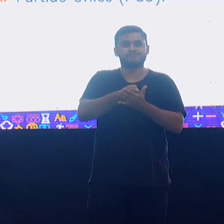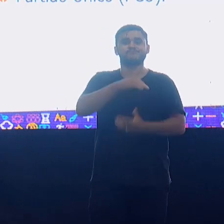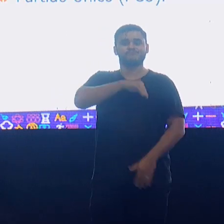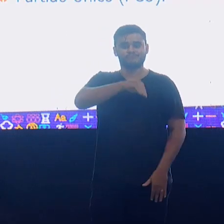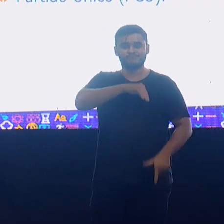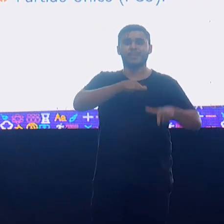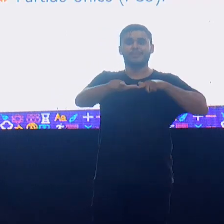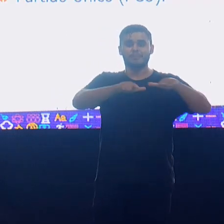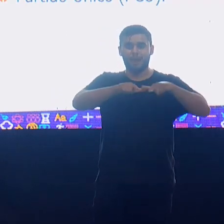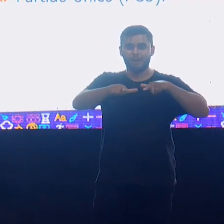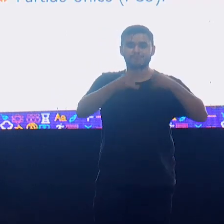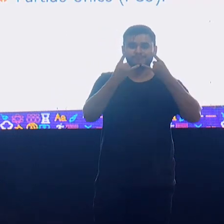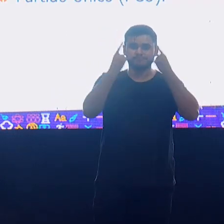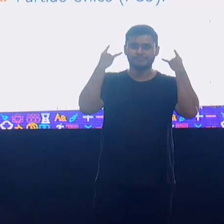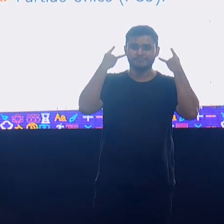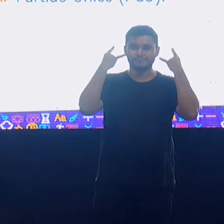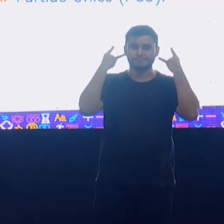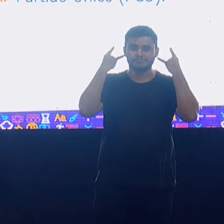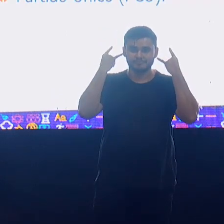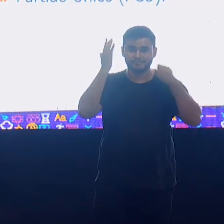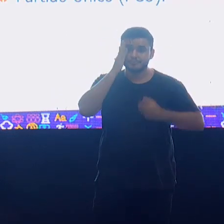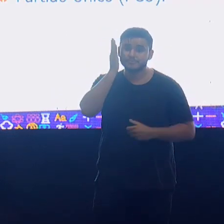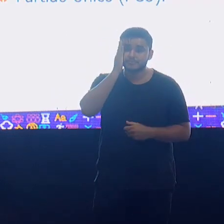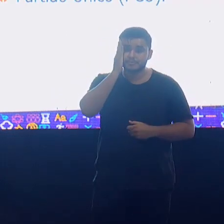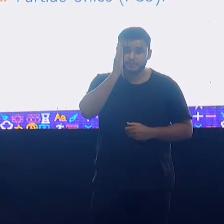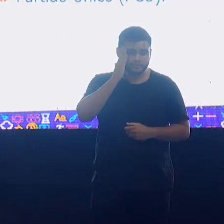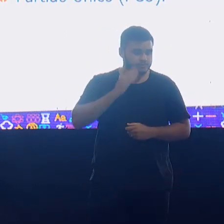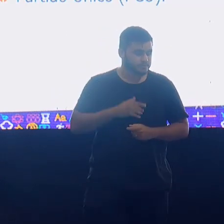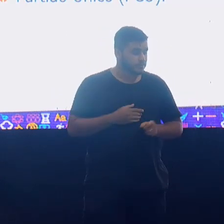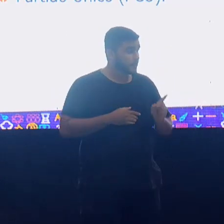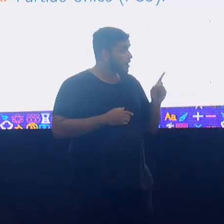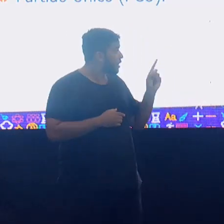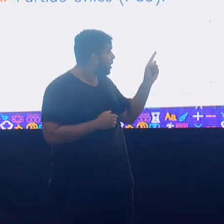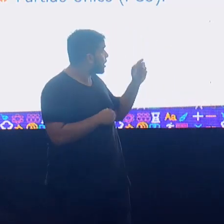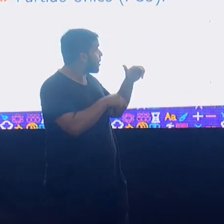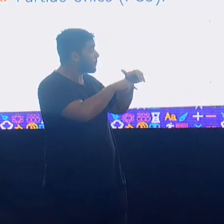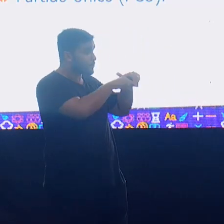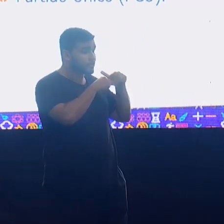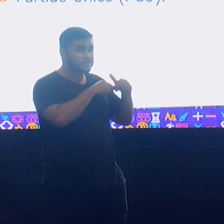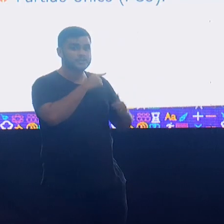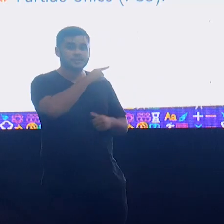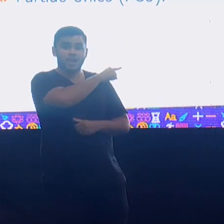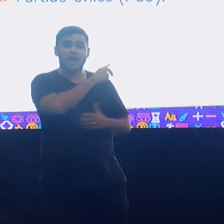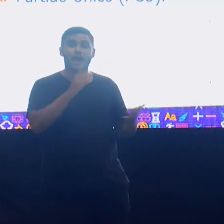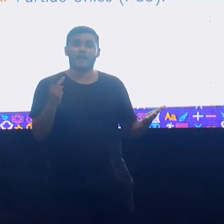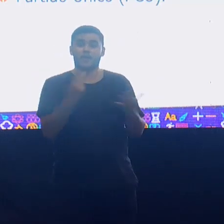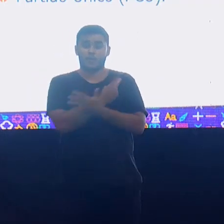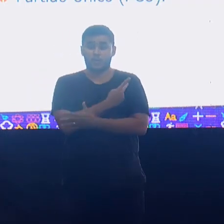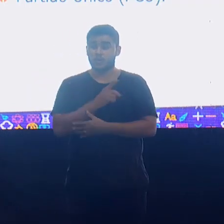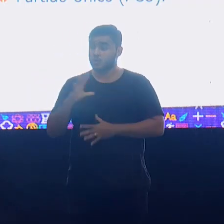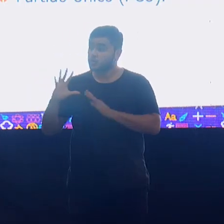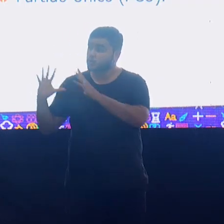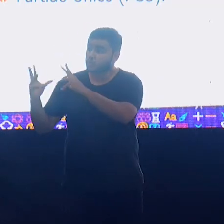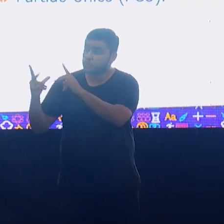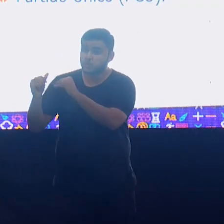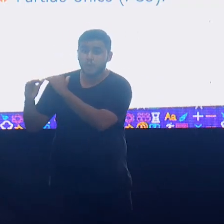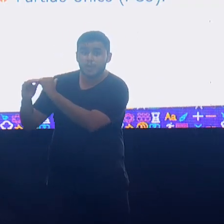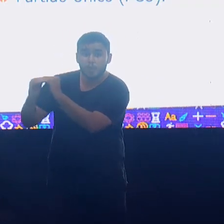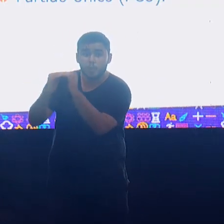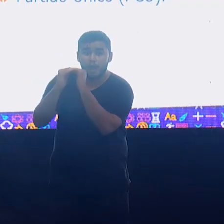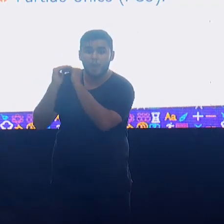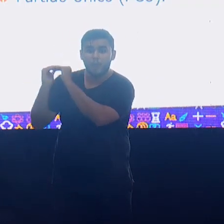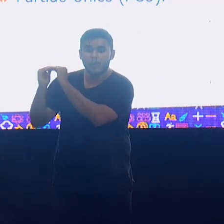mundo tivesse consciente do seu papel, o Estado desapareceria e a sociedade iria para o